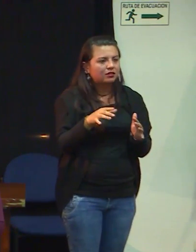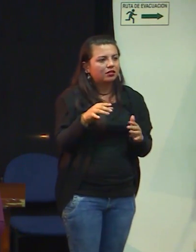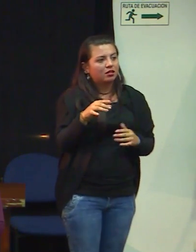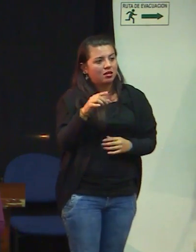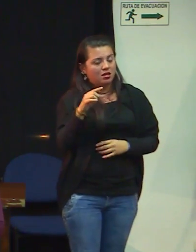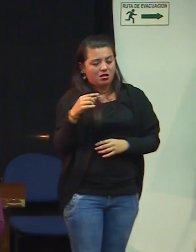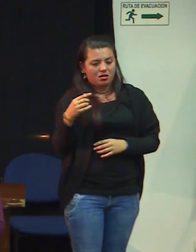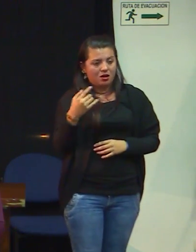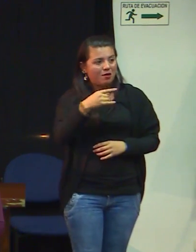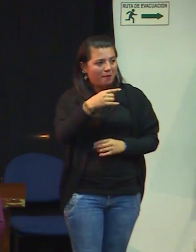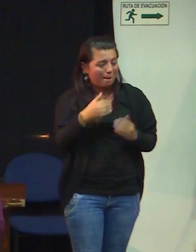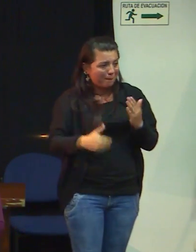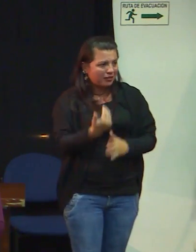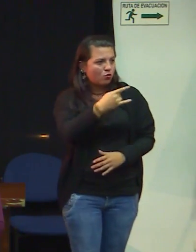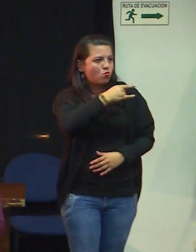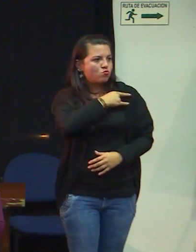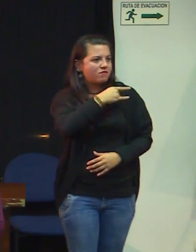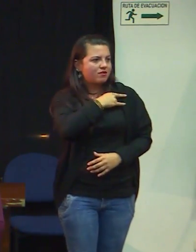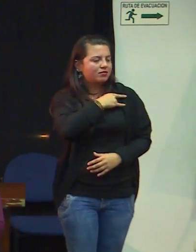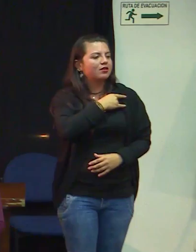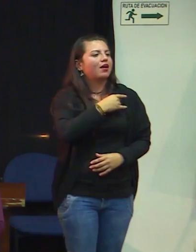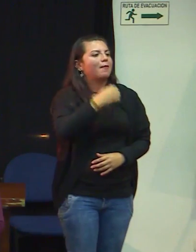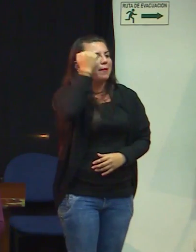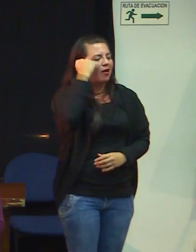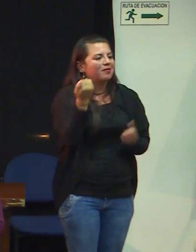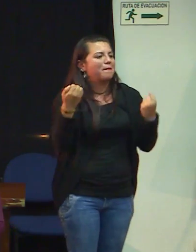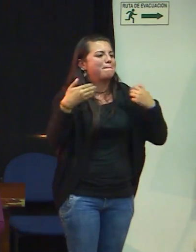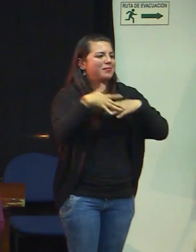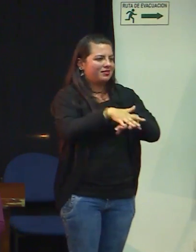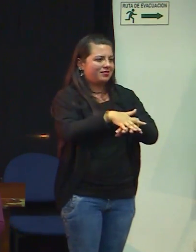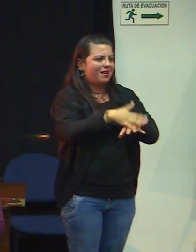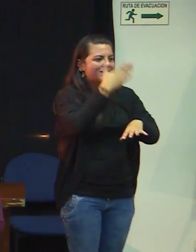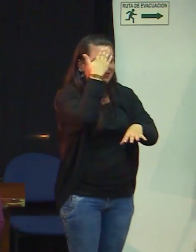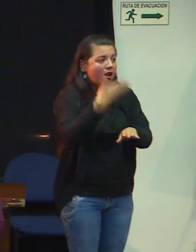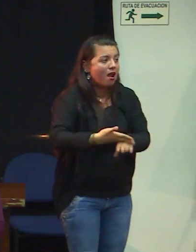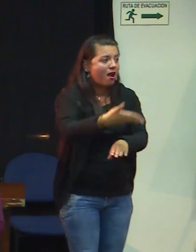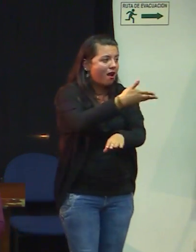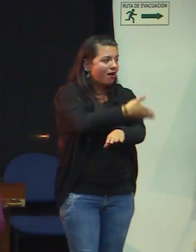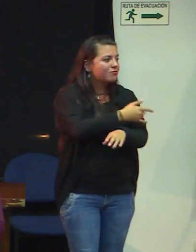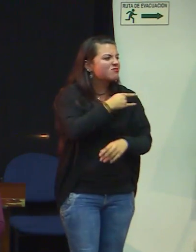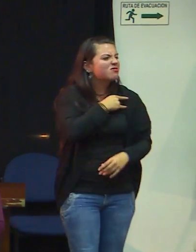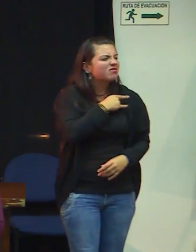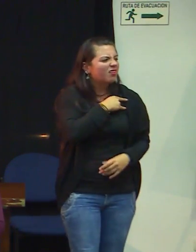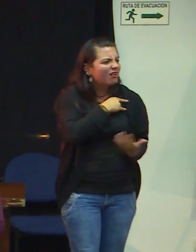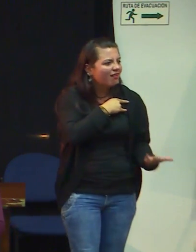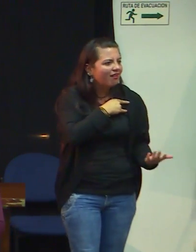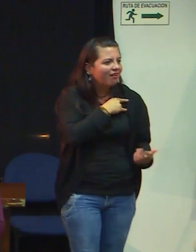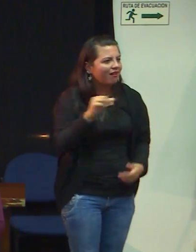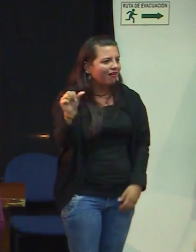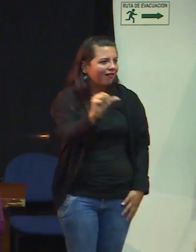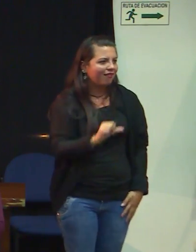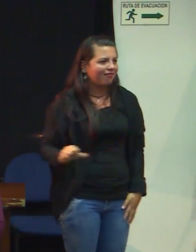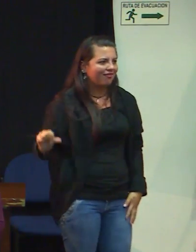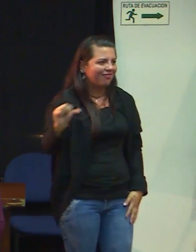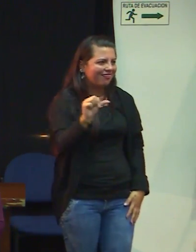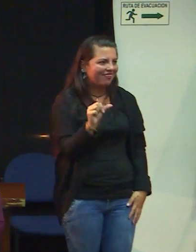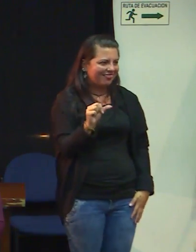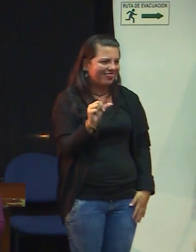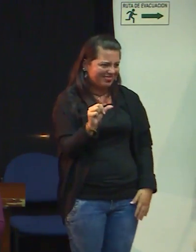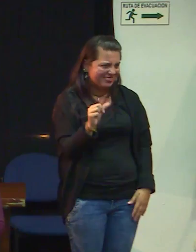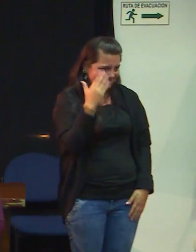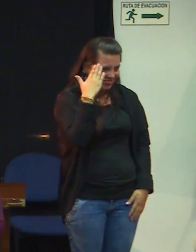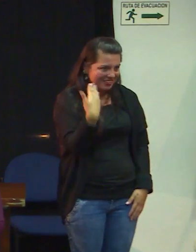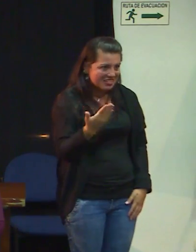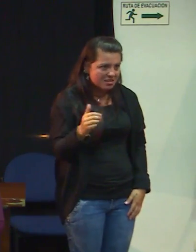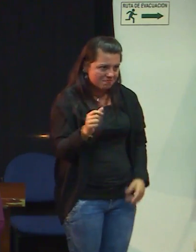universidad pedagógica mixta, porque como antes era una universidad femenina, como lo saben ya